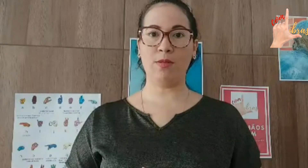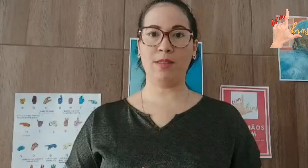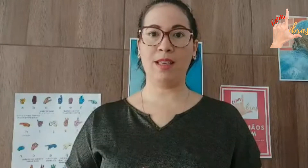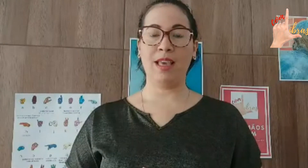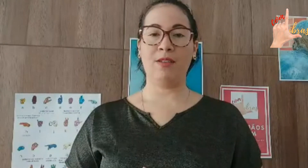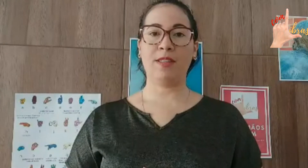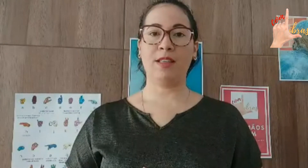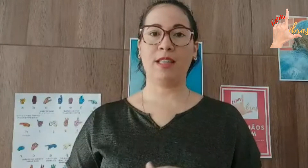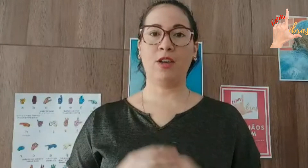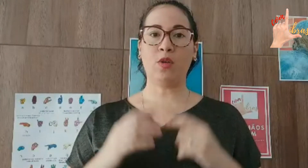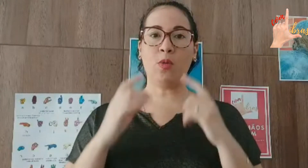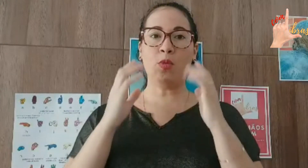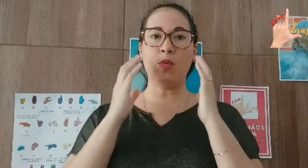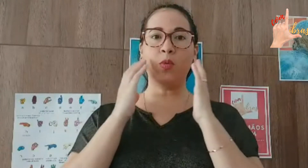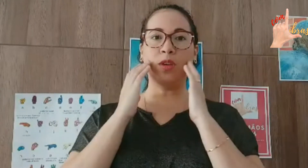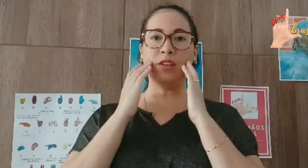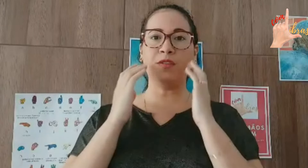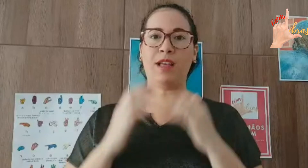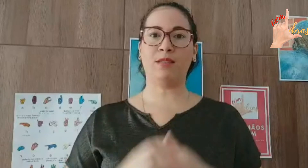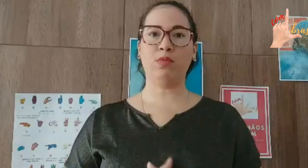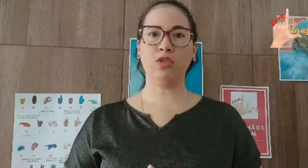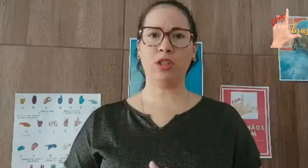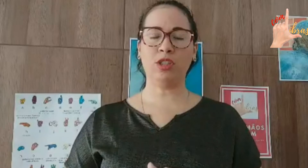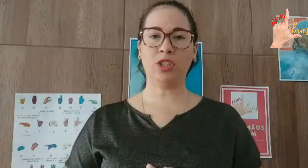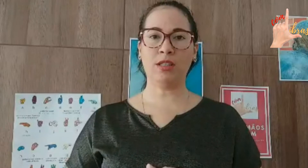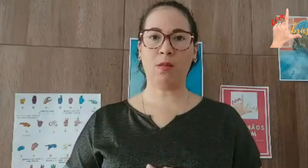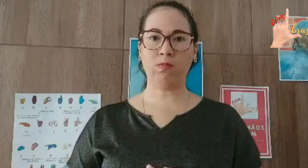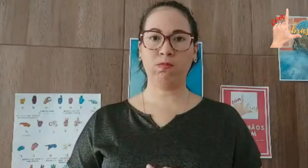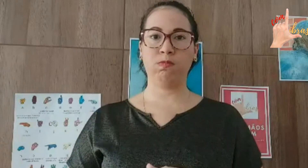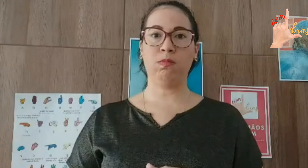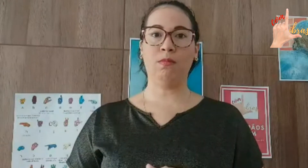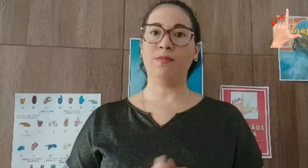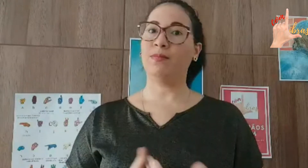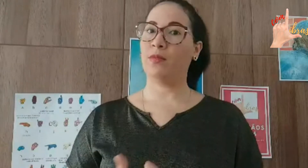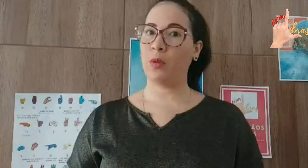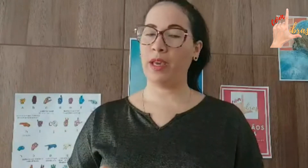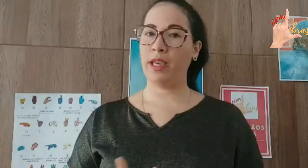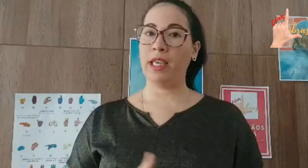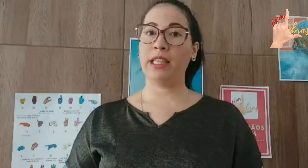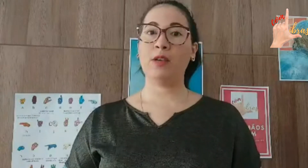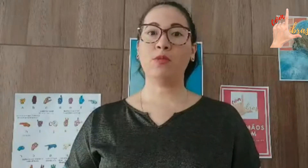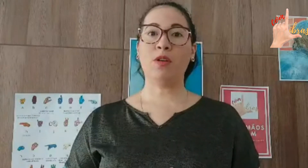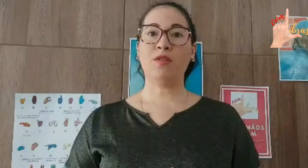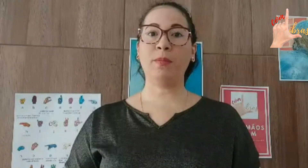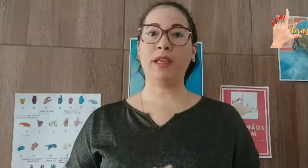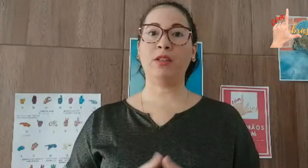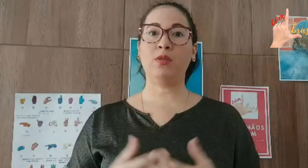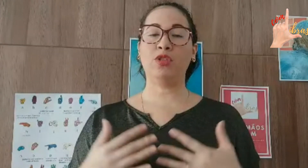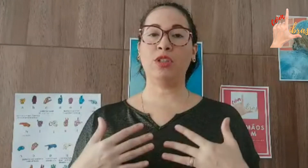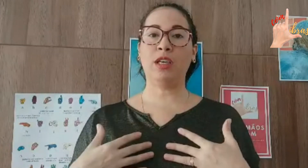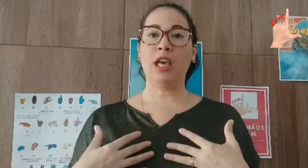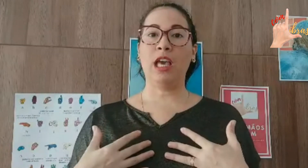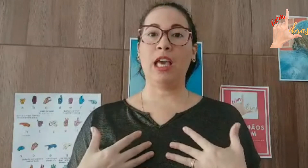olhos, você tem como inflar as bochechas, não é? Tem os movimentos de